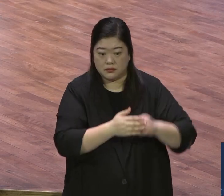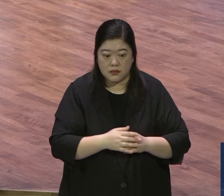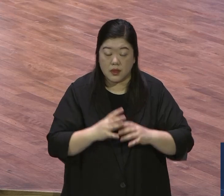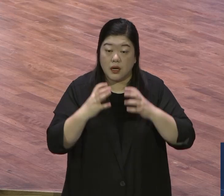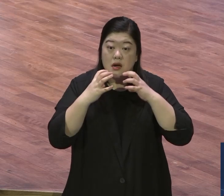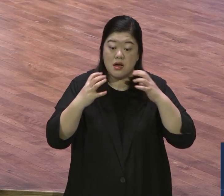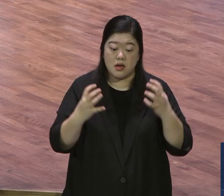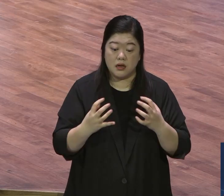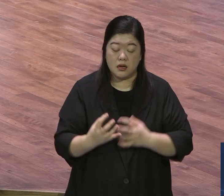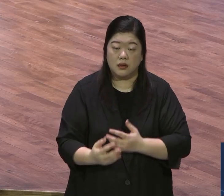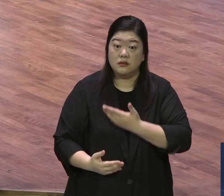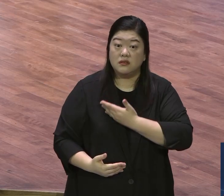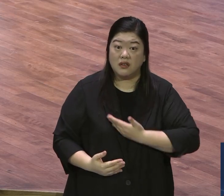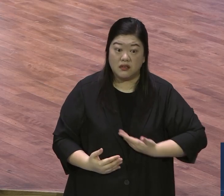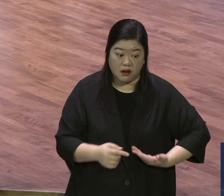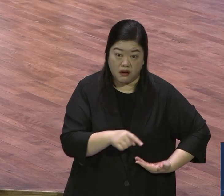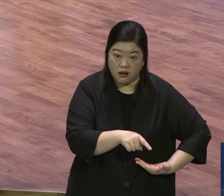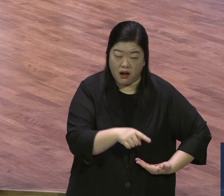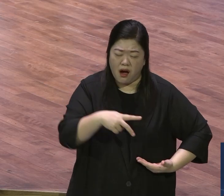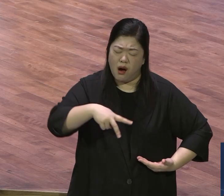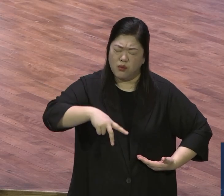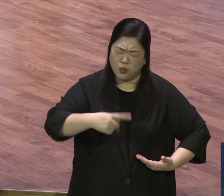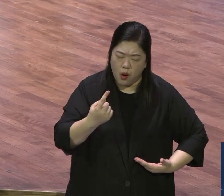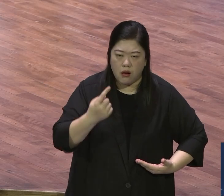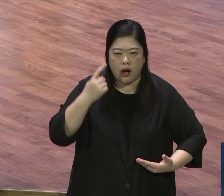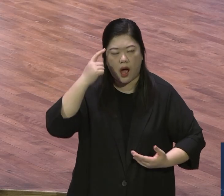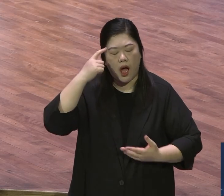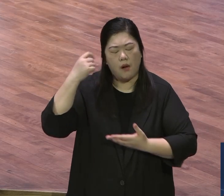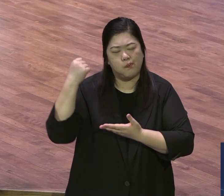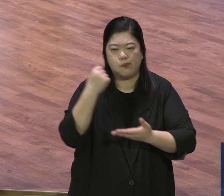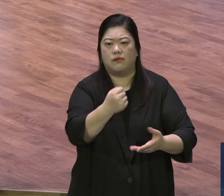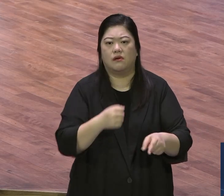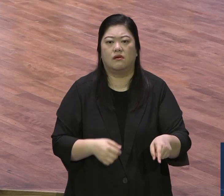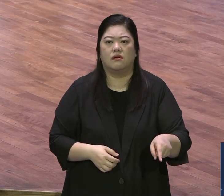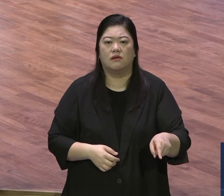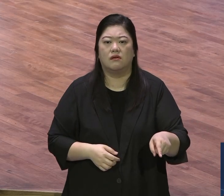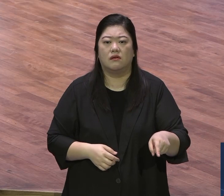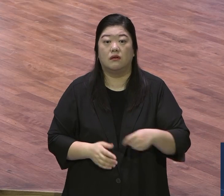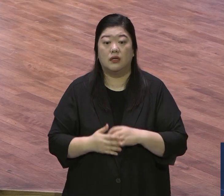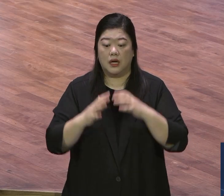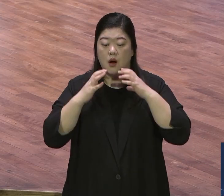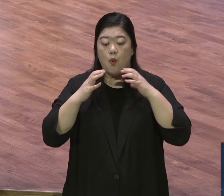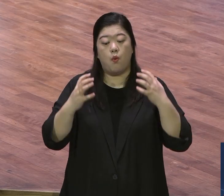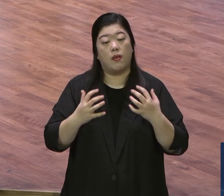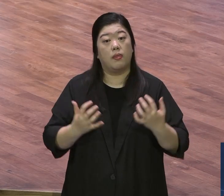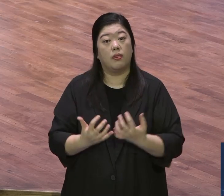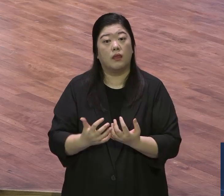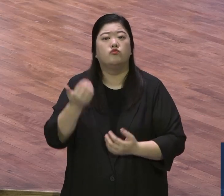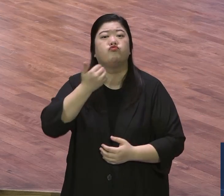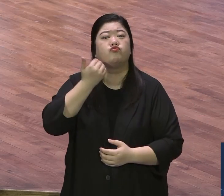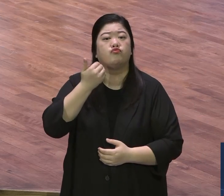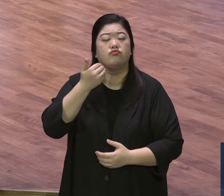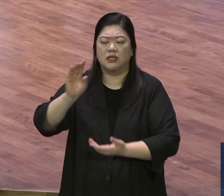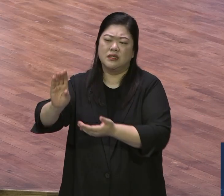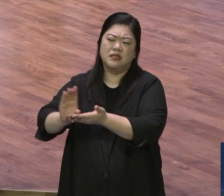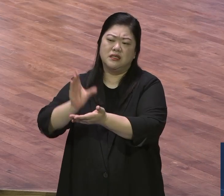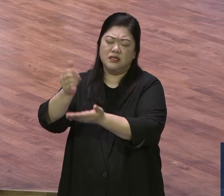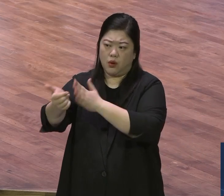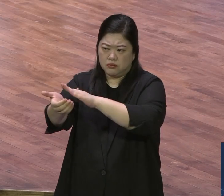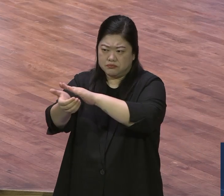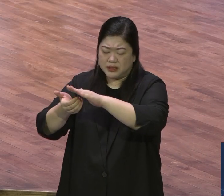여기가 꽉 잡혀있고요. 이 세례요한 이 누굽니까? 예수님의 길을 예비하기 위해서